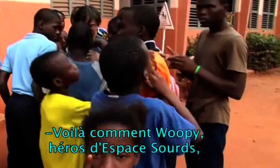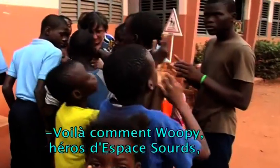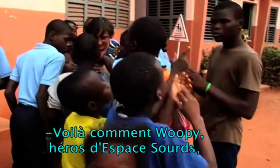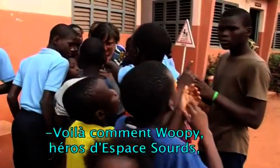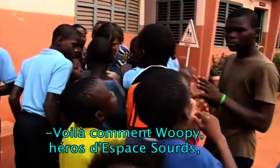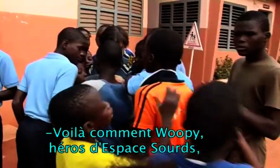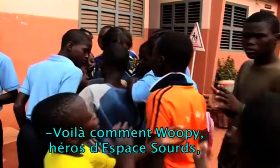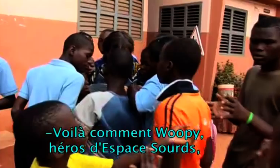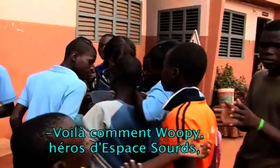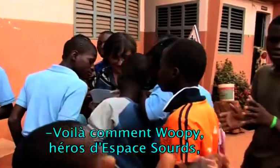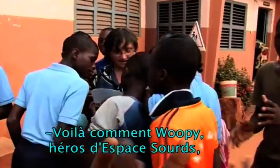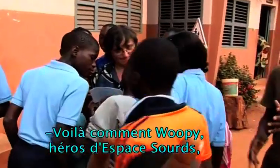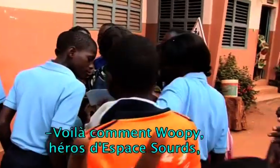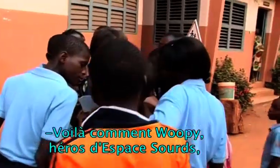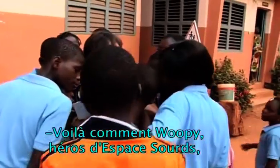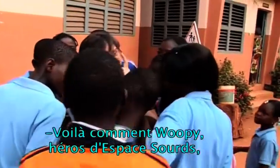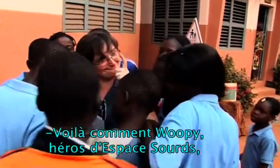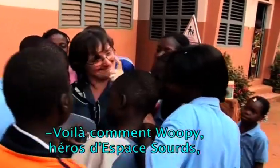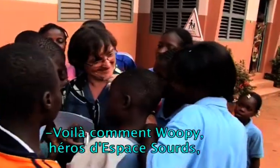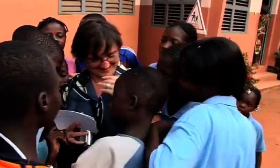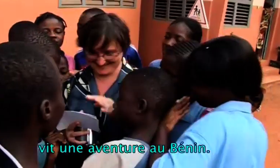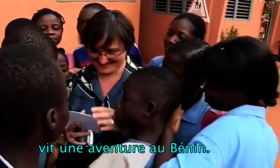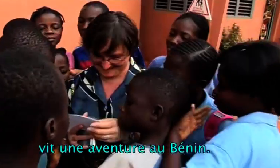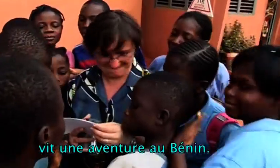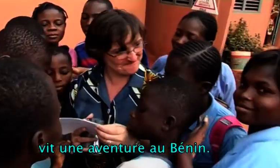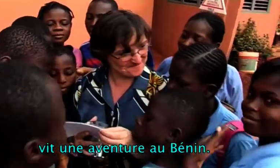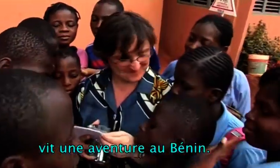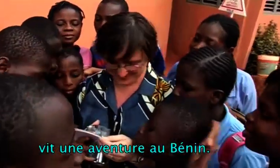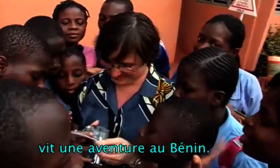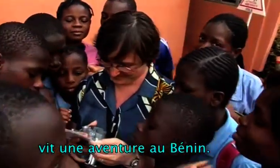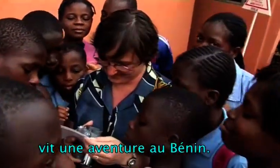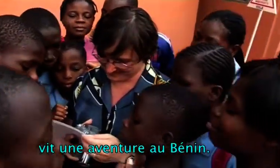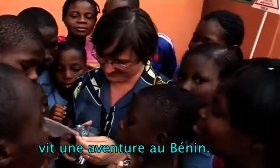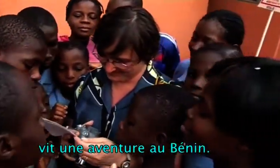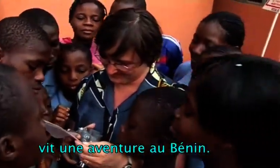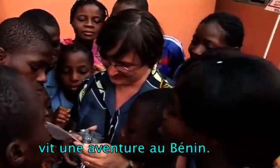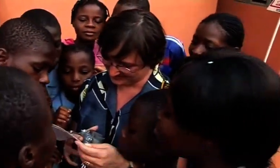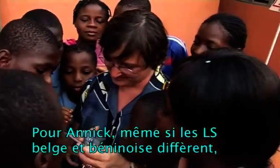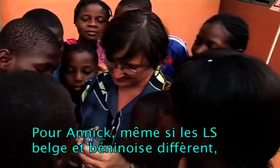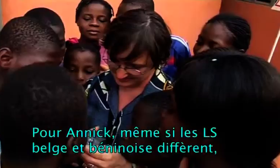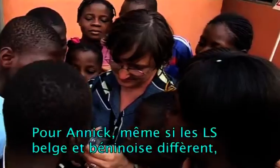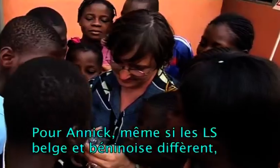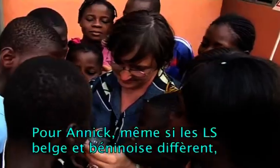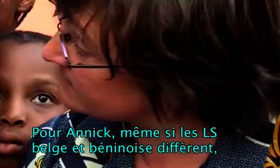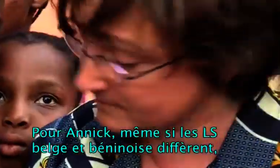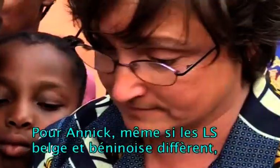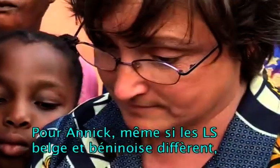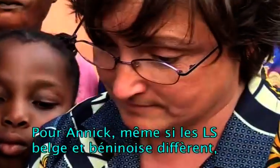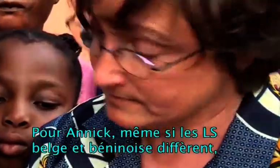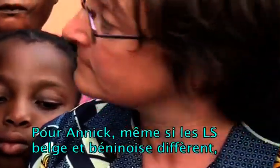Voilà comment Whoopi, le héros des supports pédagogiques d'Espace Sourd, vit une aventure au Bénin. Pour Annick, malgré les différences entre la